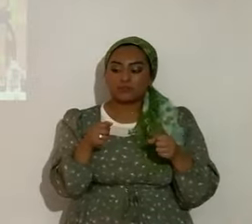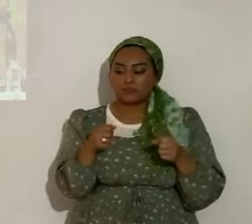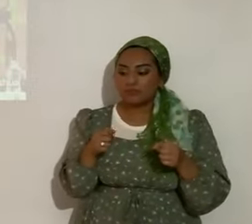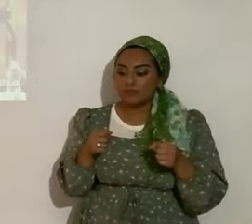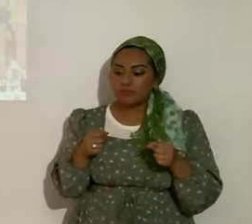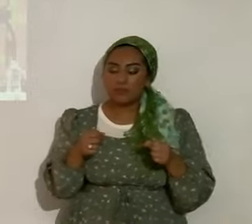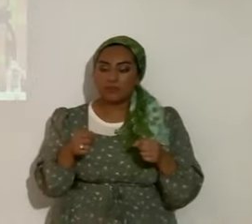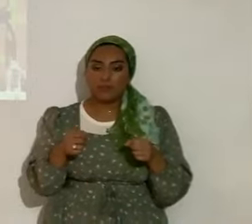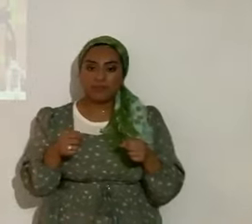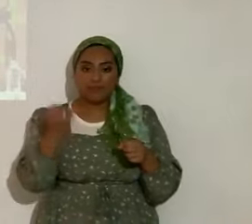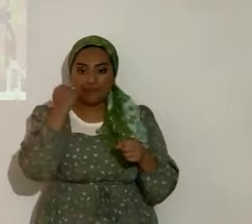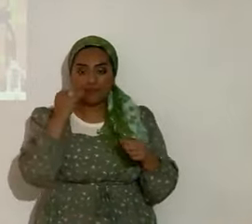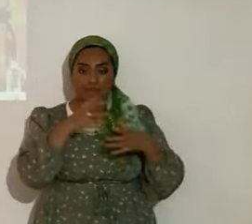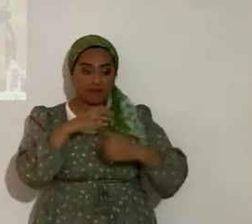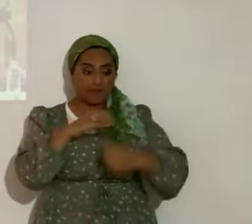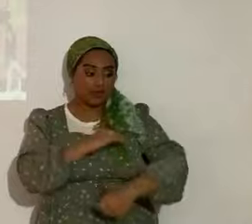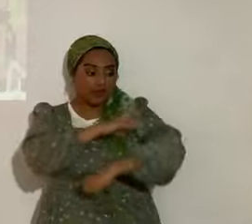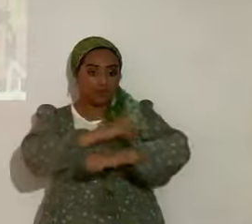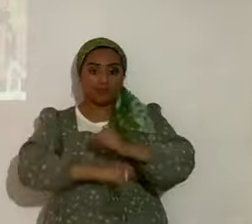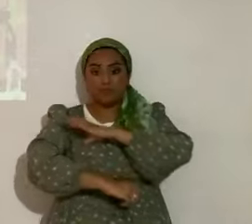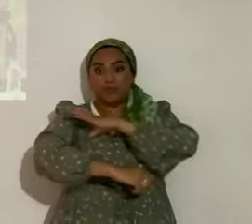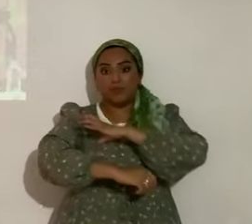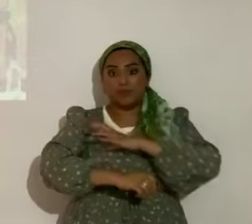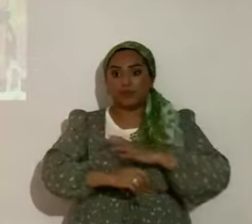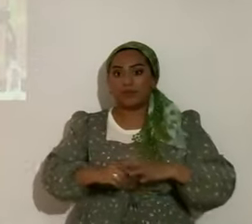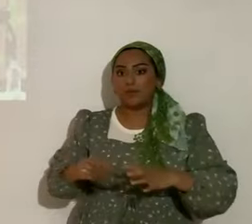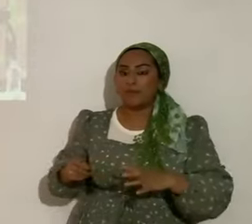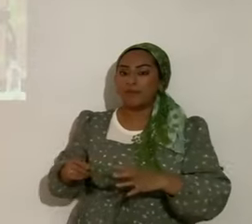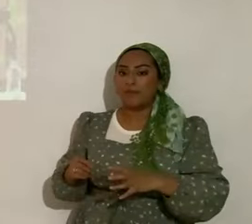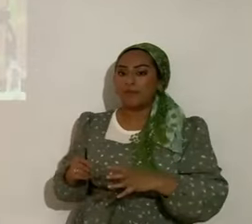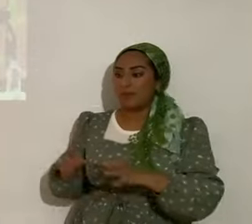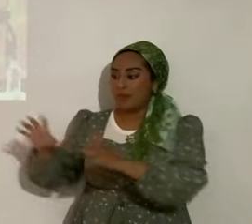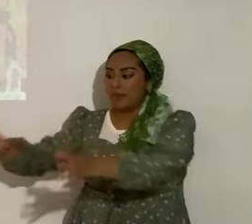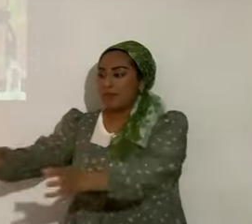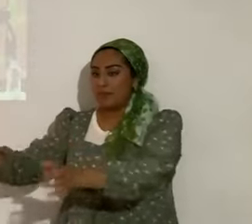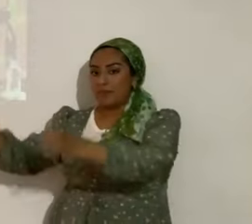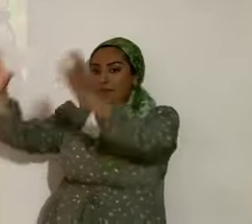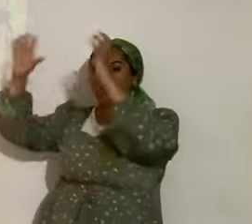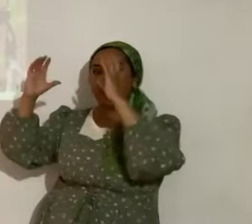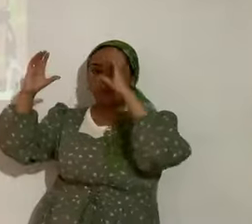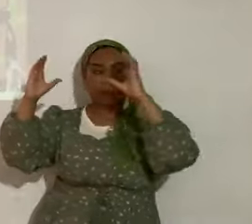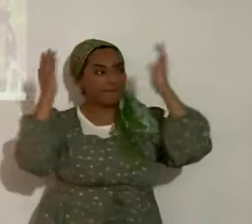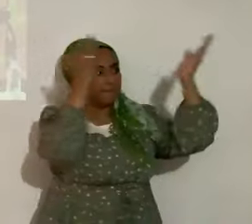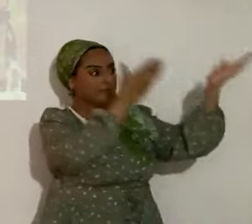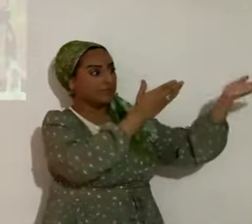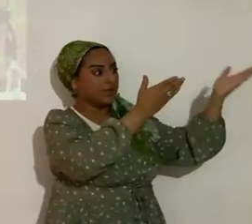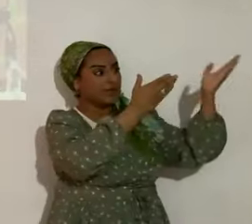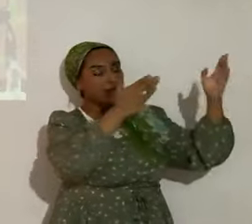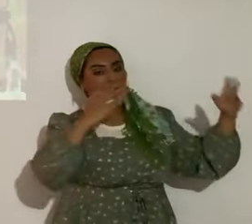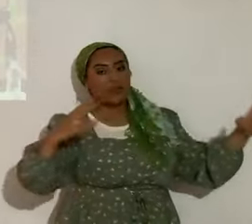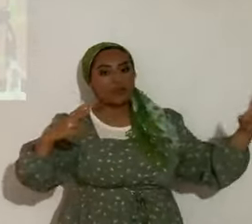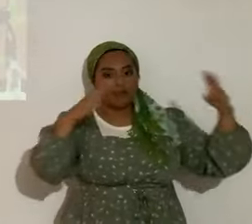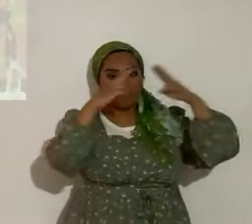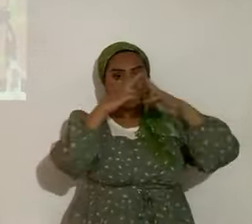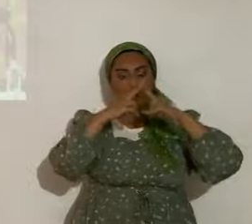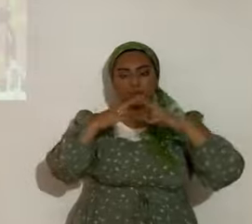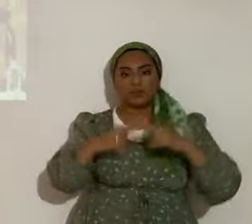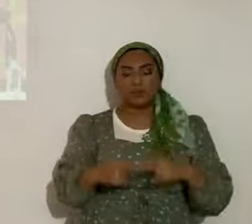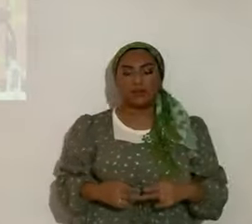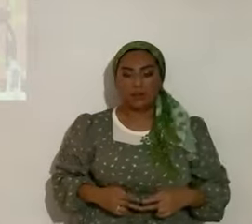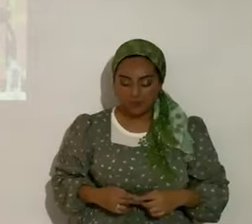si hubiera sido muy musculoso, pues lógico, agarró las puertas de Bron y las llevó hasta el monte, ¿no? Las arrancó de